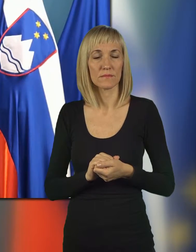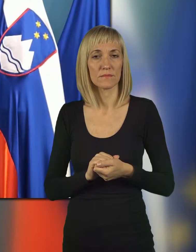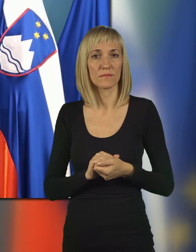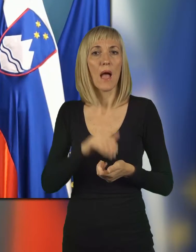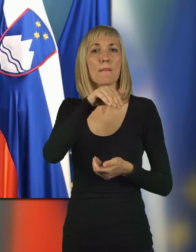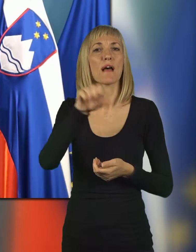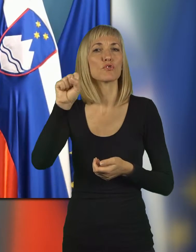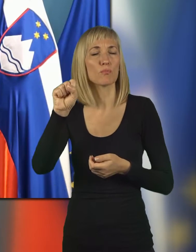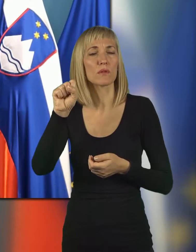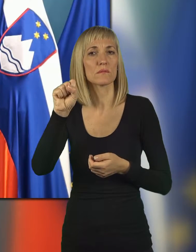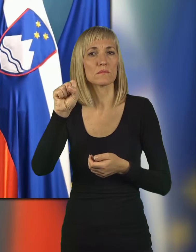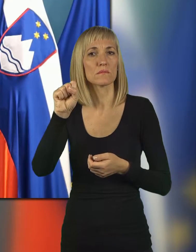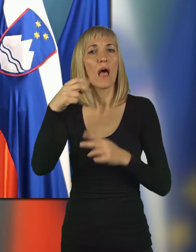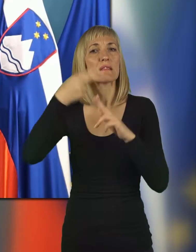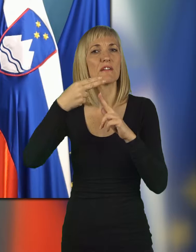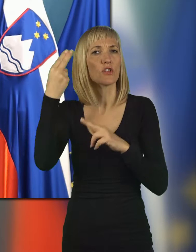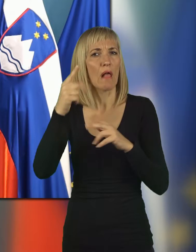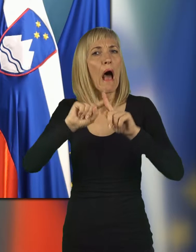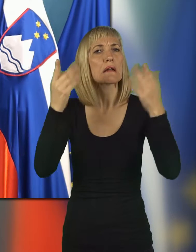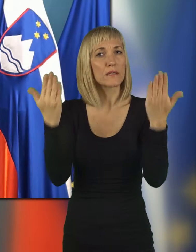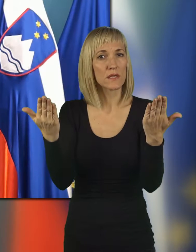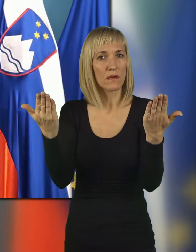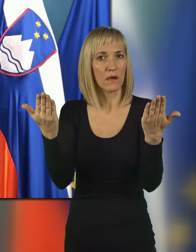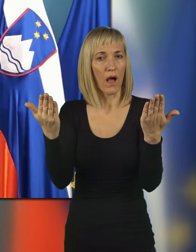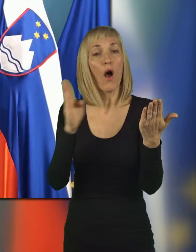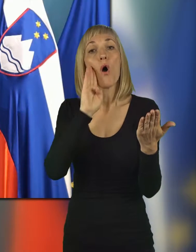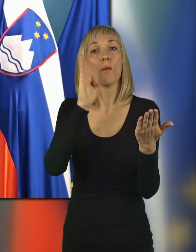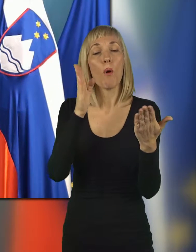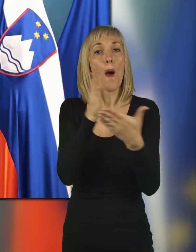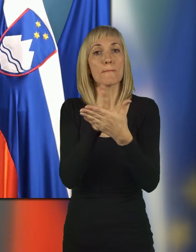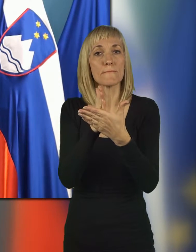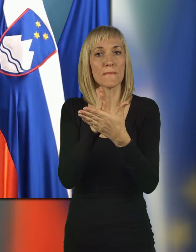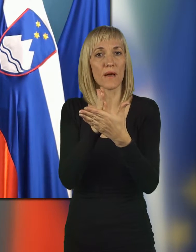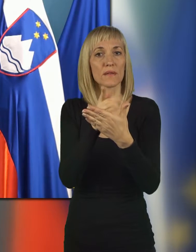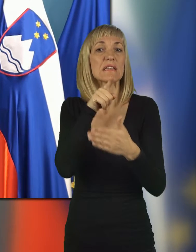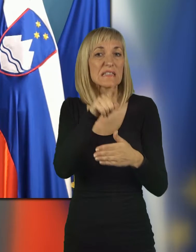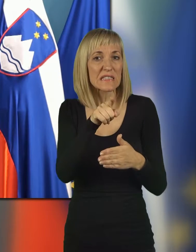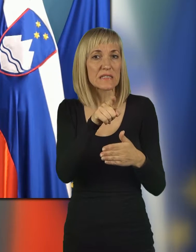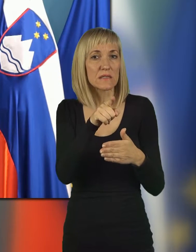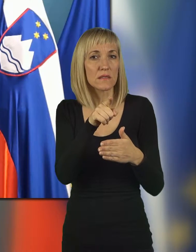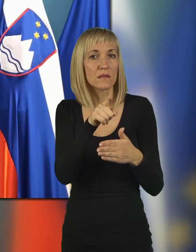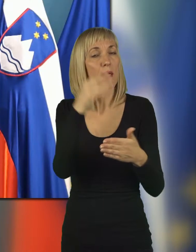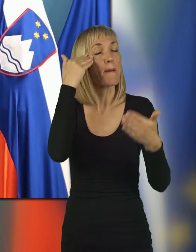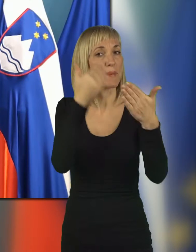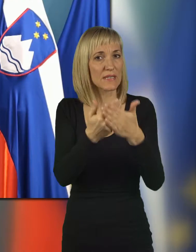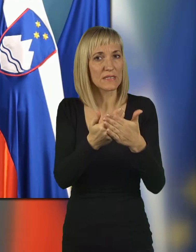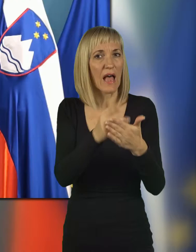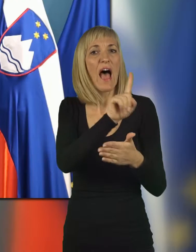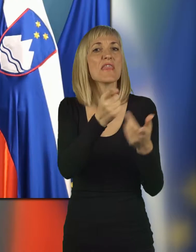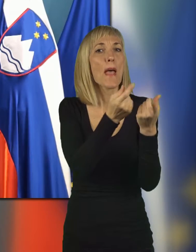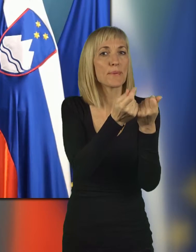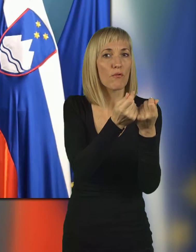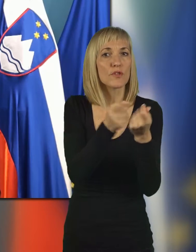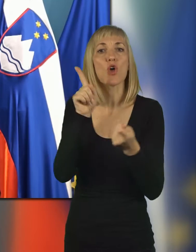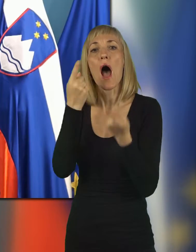Marko Štor, TV Slovenija. Ta razlika me zanima zdaj, ki bo med zdaj upravičenci med neprofitnimi in